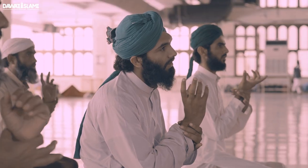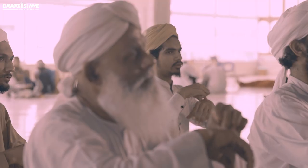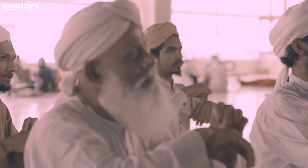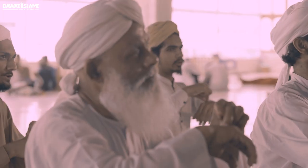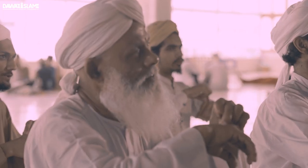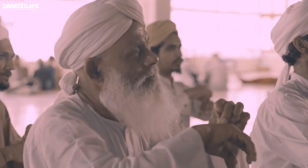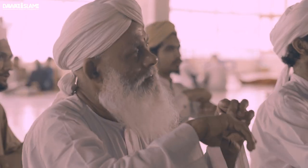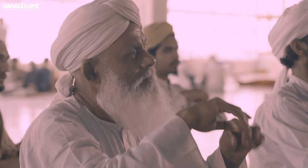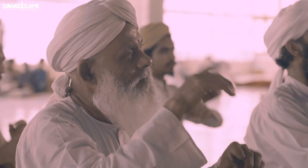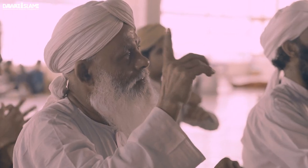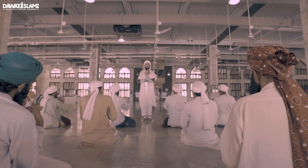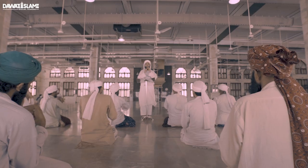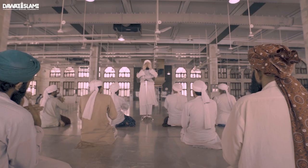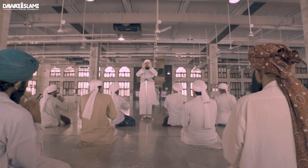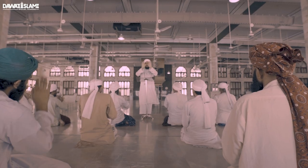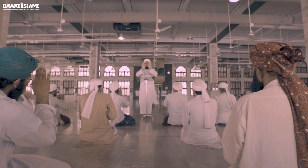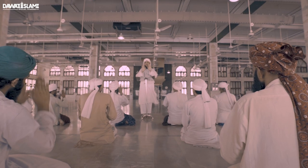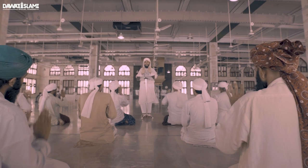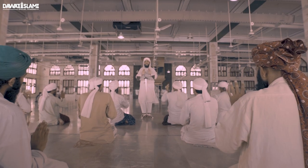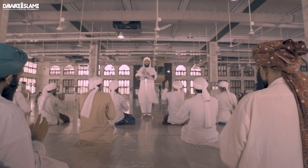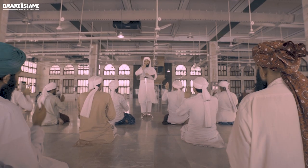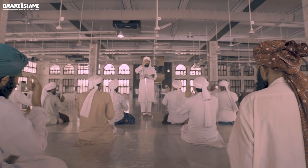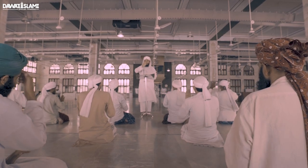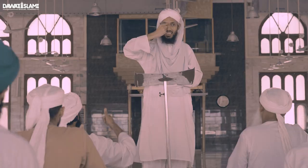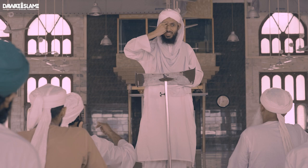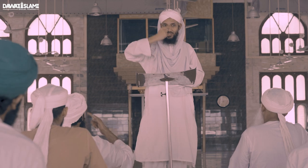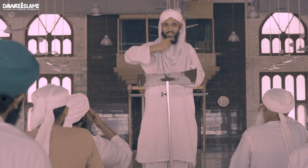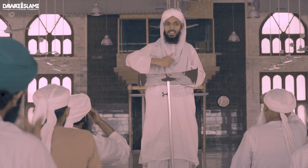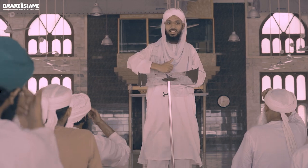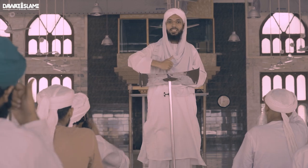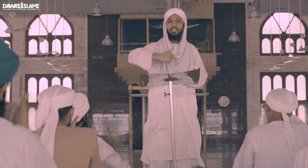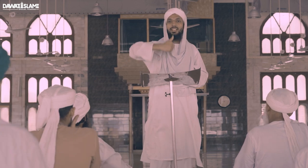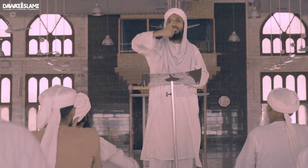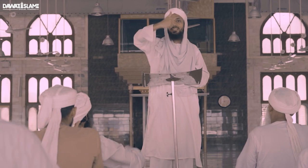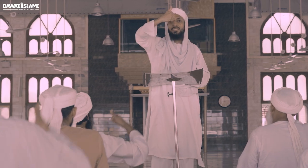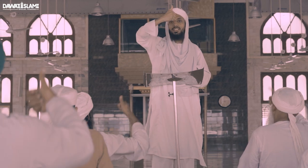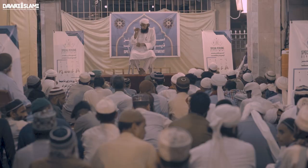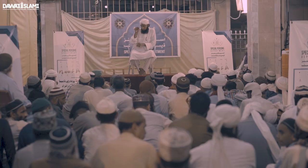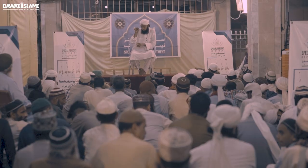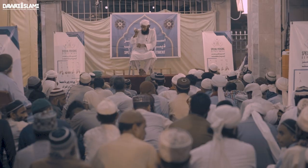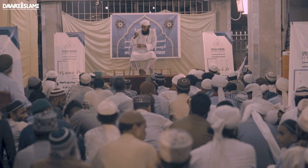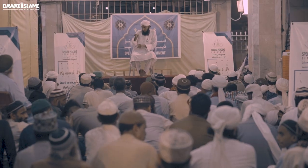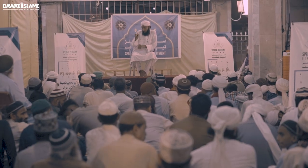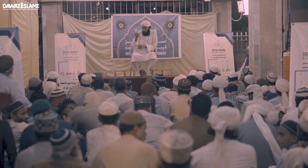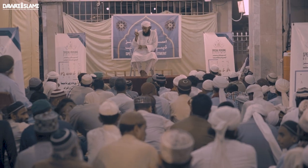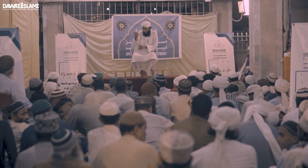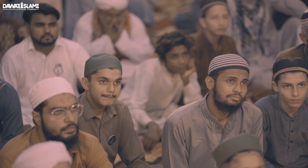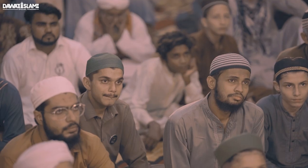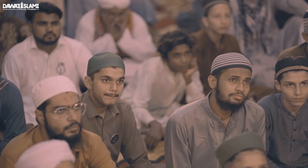ملک و بیرون ملک سے تقریباً چار ہزار اسلامی بھائیوں کو سائن لینگویج کورس کروائے جا چکے ہیں یہ کورس کرنے والے عاشقان رسول